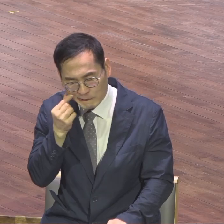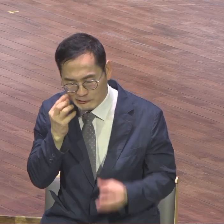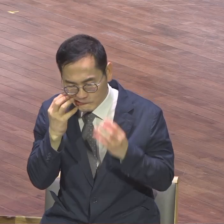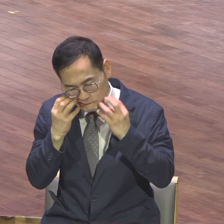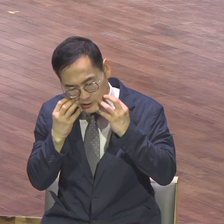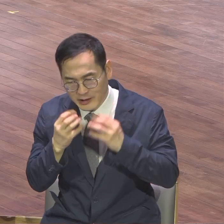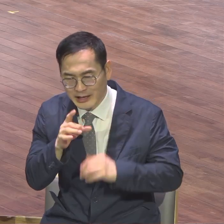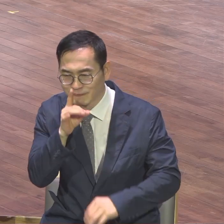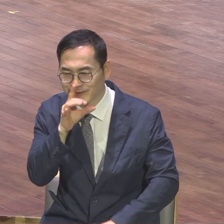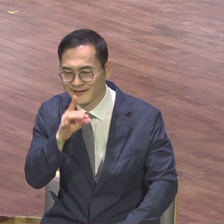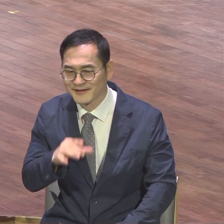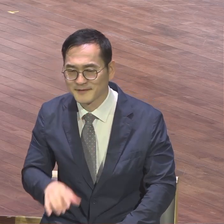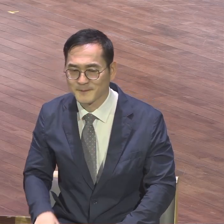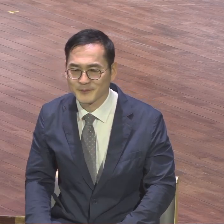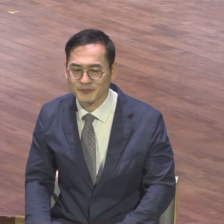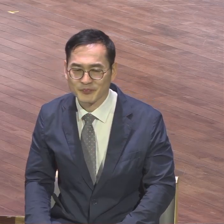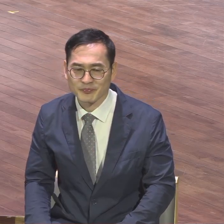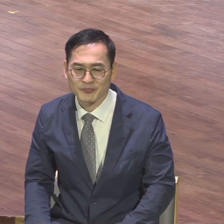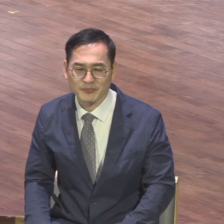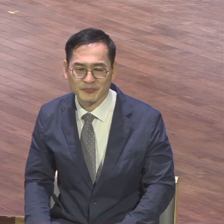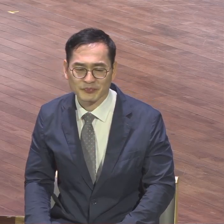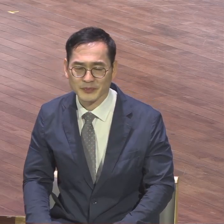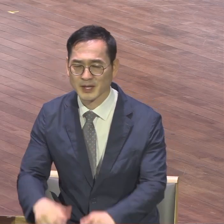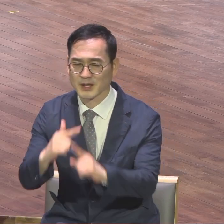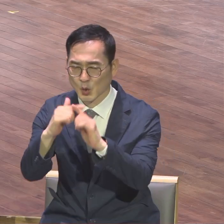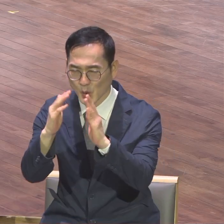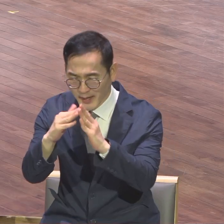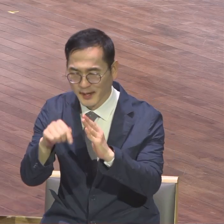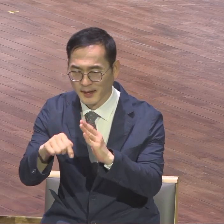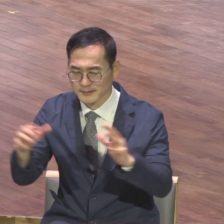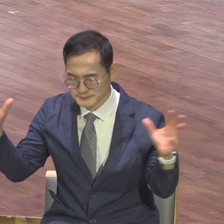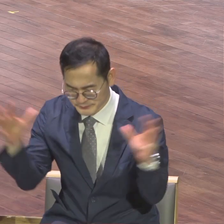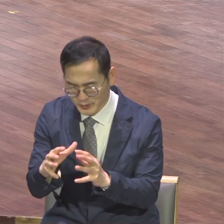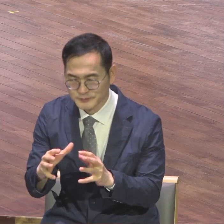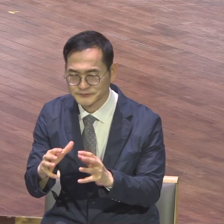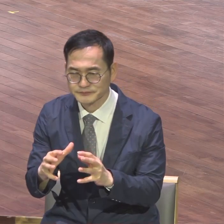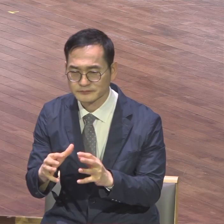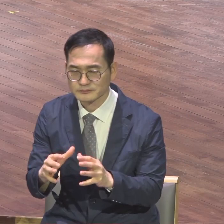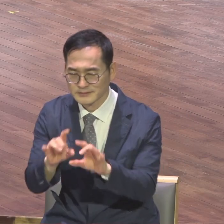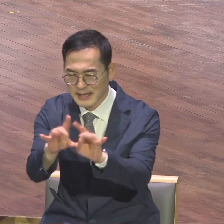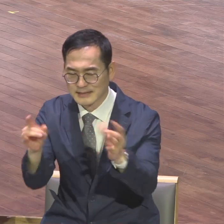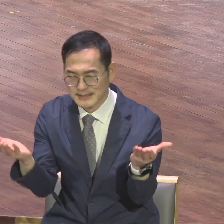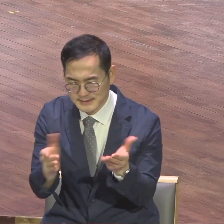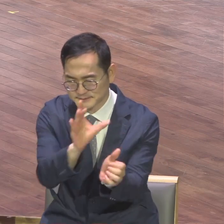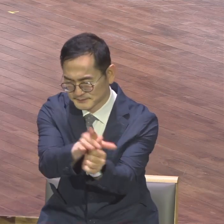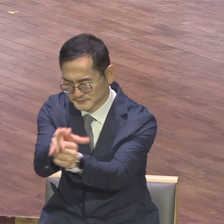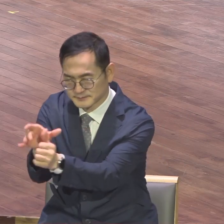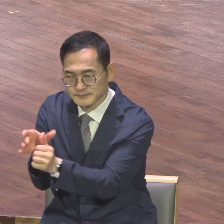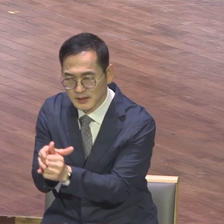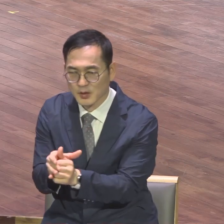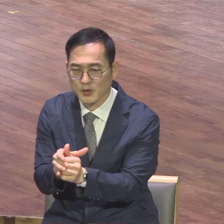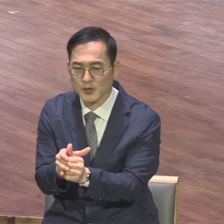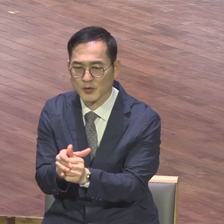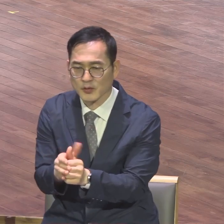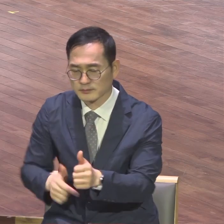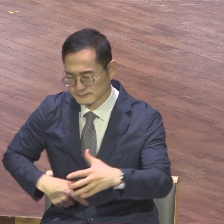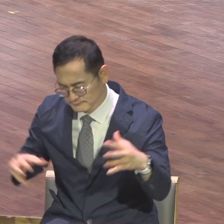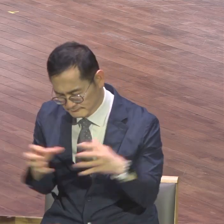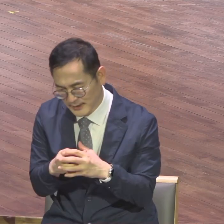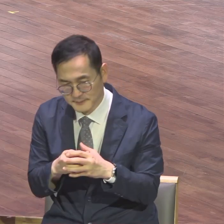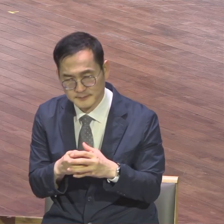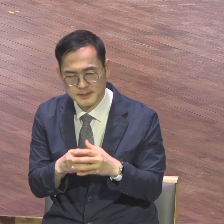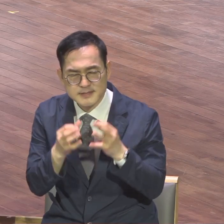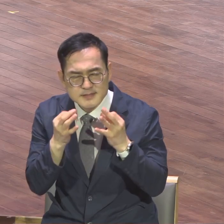여러분 서로 한 교회를 섬기면서 교회 직분을 맡아서 올인하는 이런 삶을